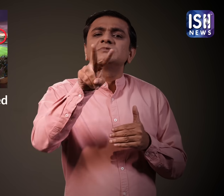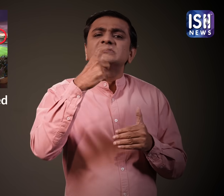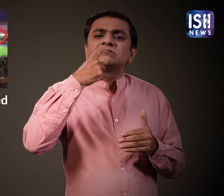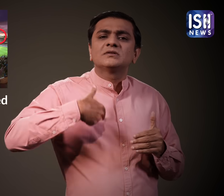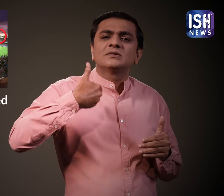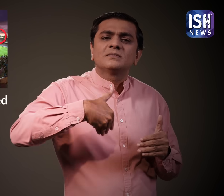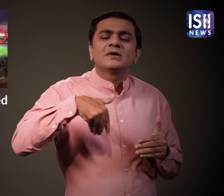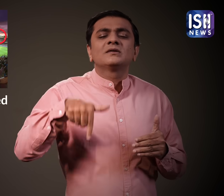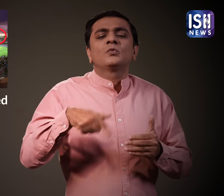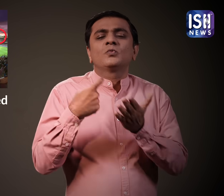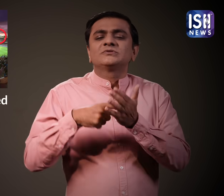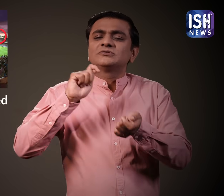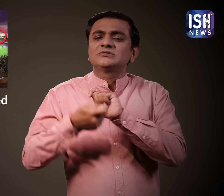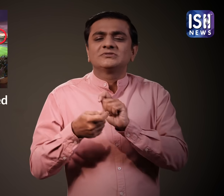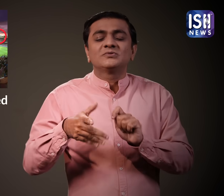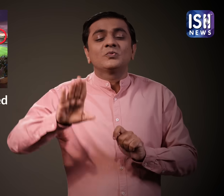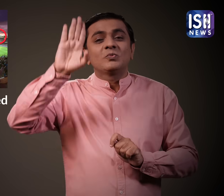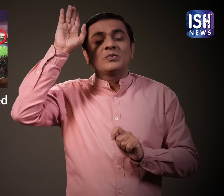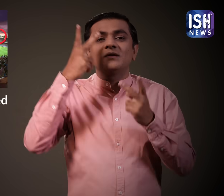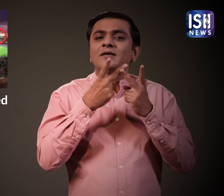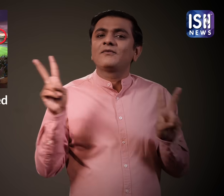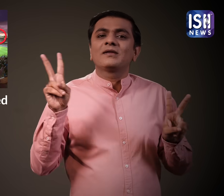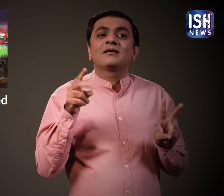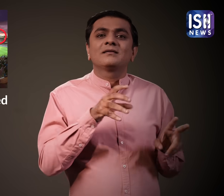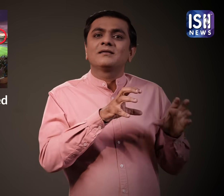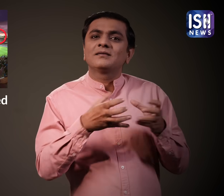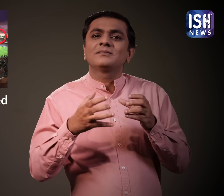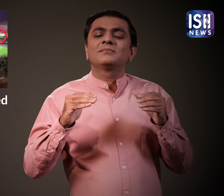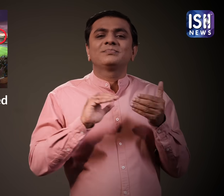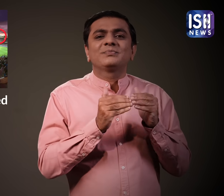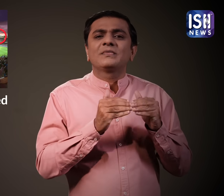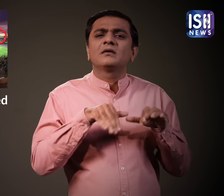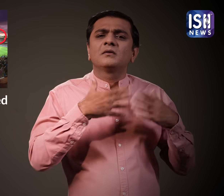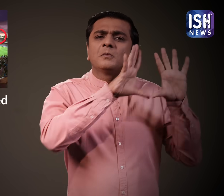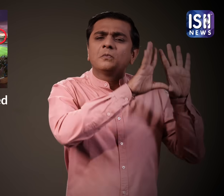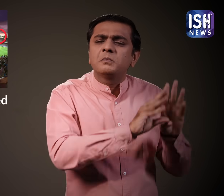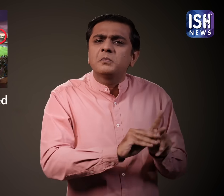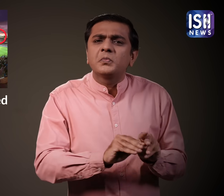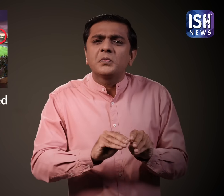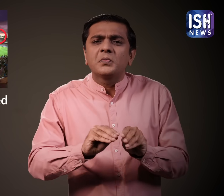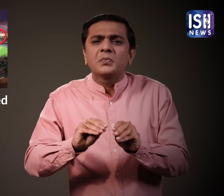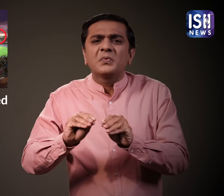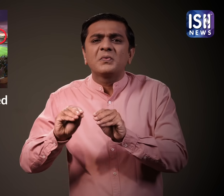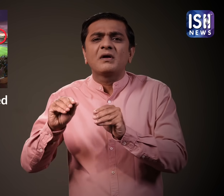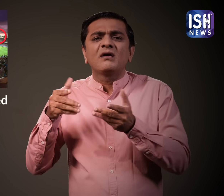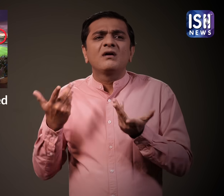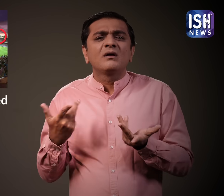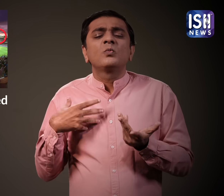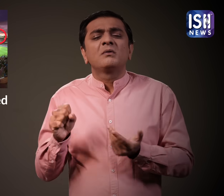खेला गया था जिसमें प्रत्येग में 12 खेलाडी थे उस मैच के बाद कभी भी ओलेंपिक में क्रिकेट नहीं खेला गया